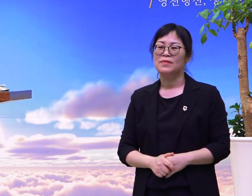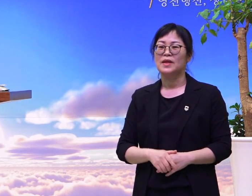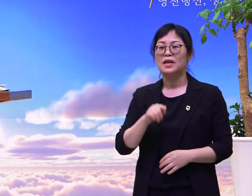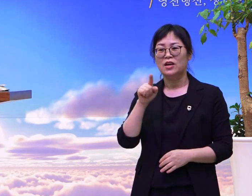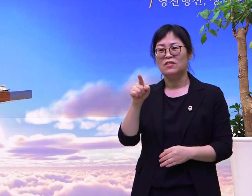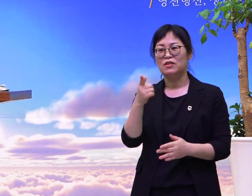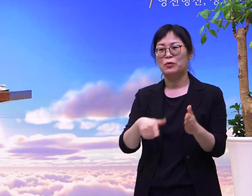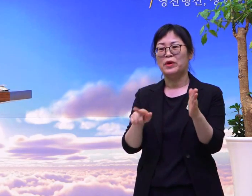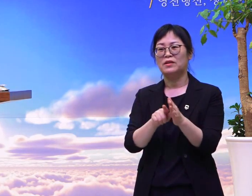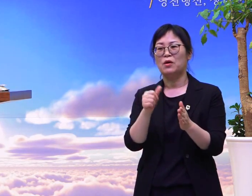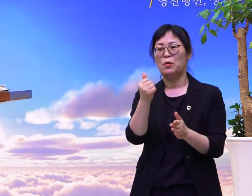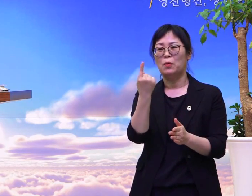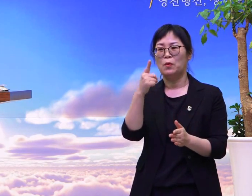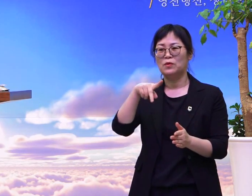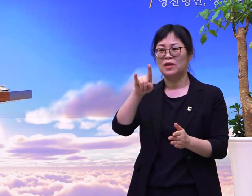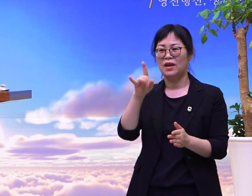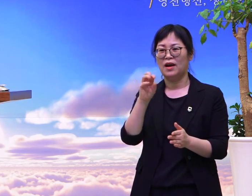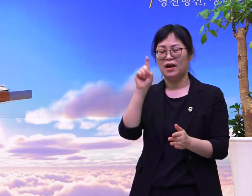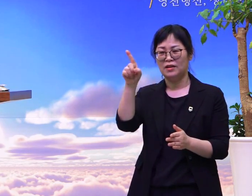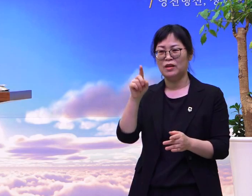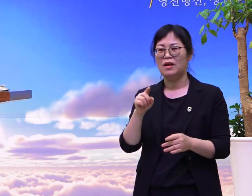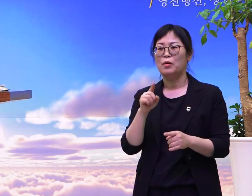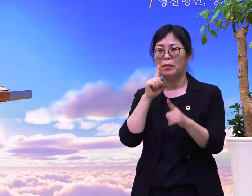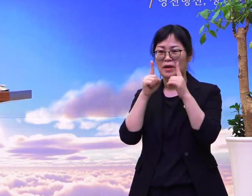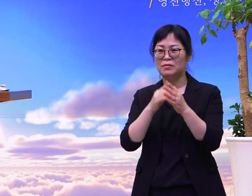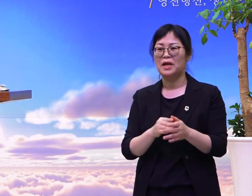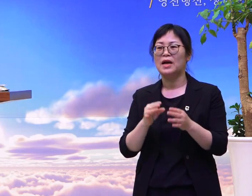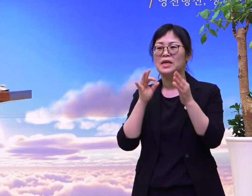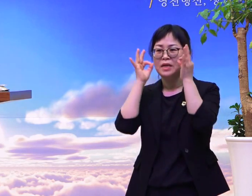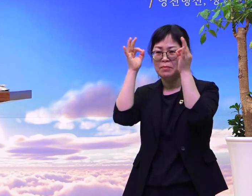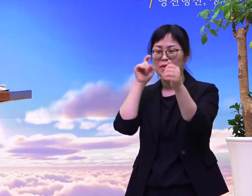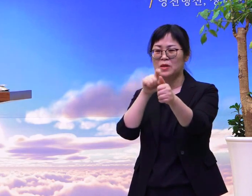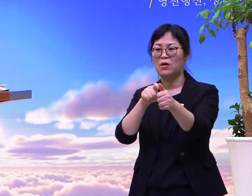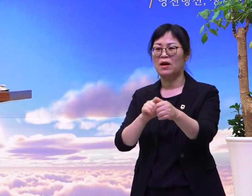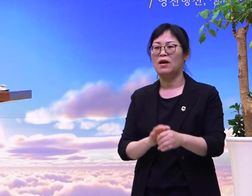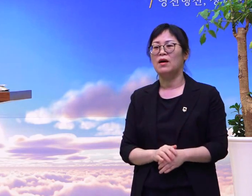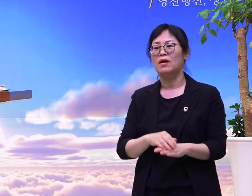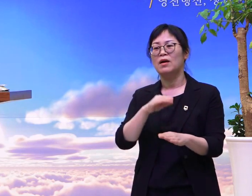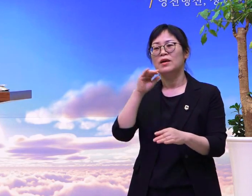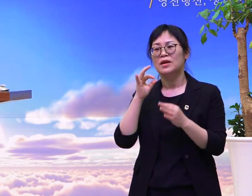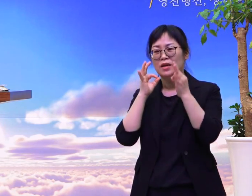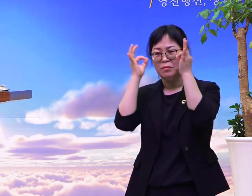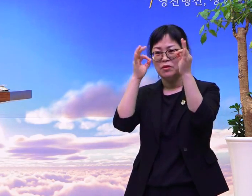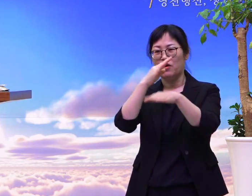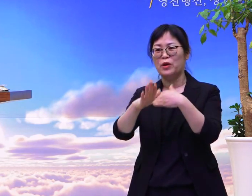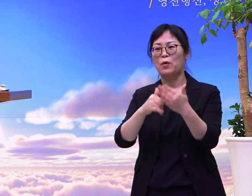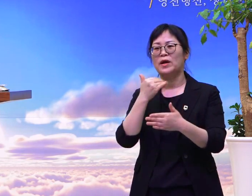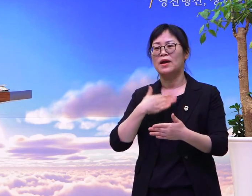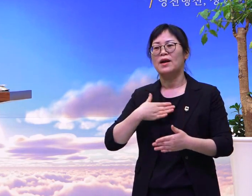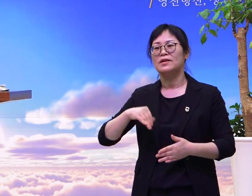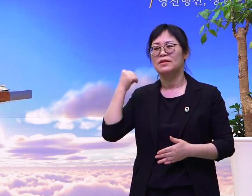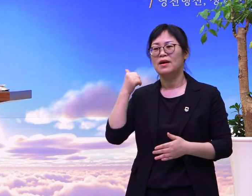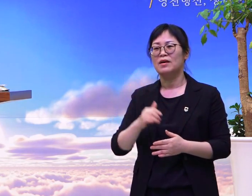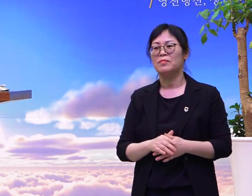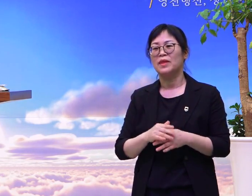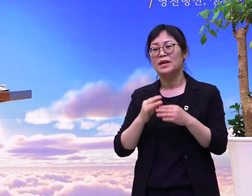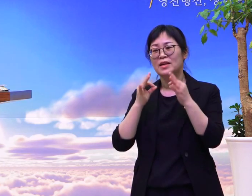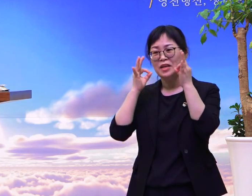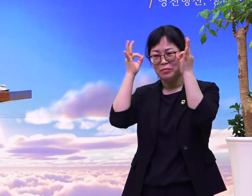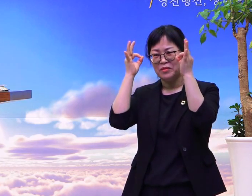이것을 위해 호세아는 힘쓰라고 했습니다. 힘써 여호와를 알자 한 것입니다. 힘써라고